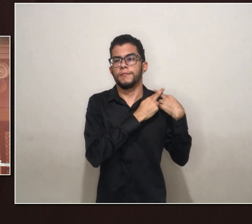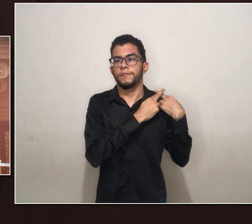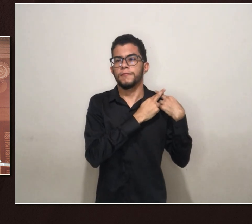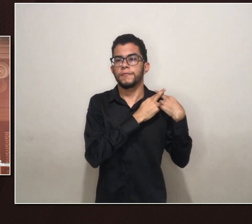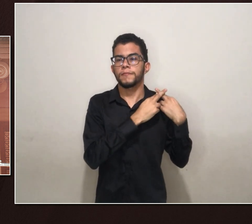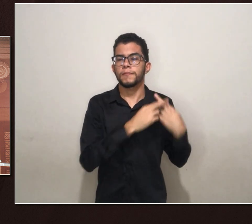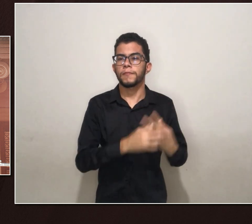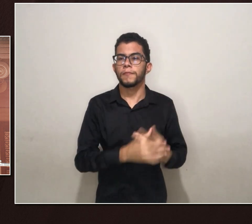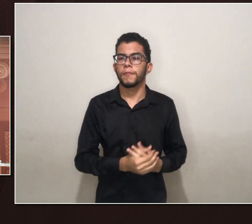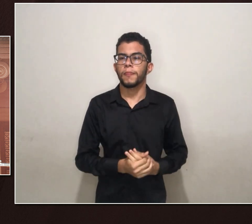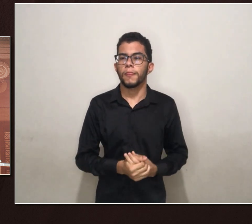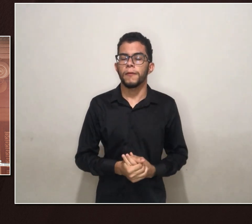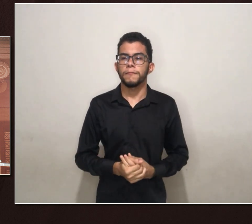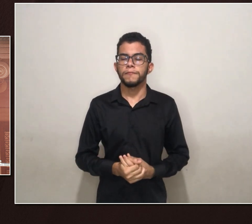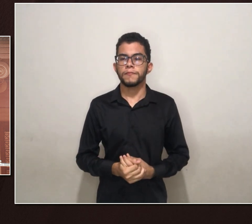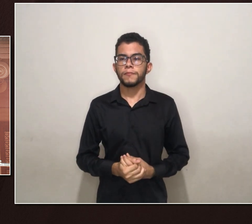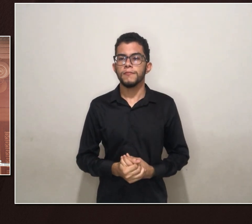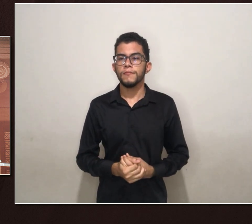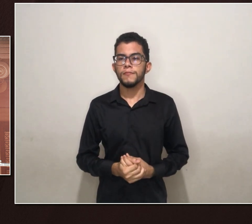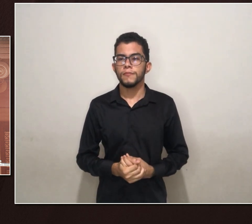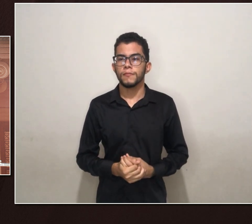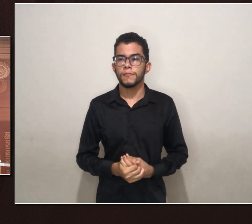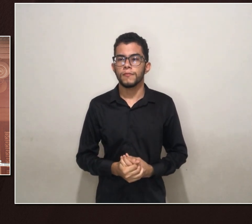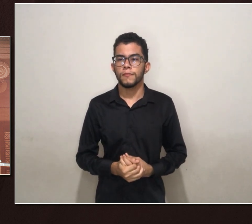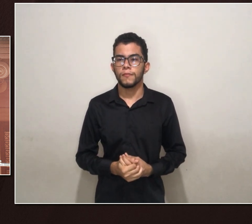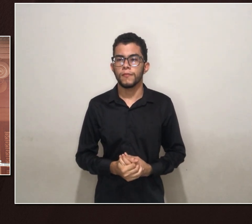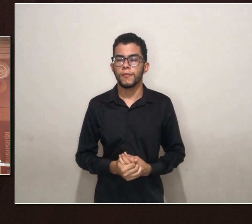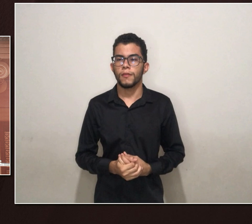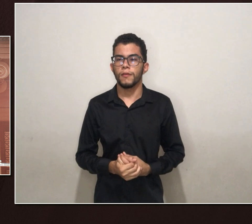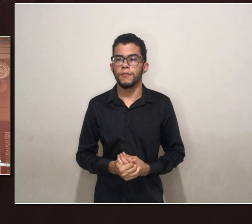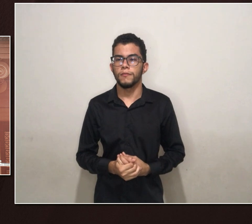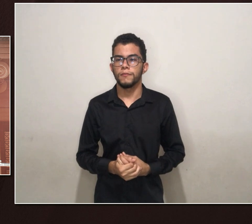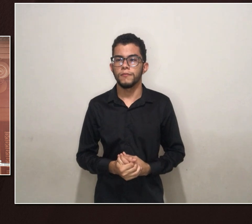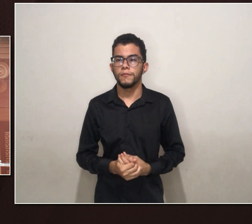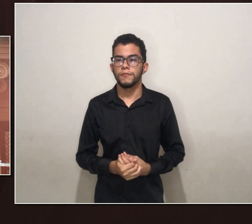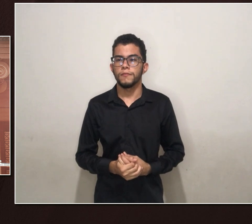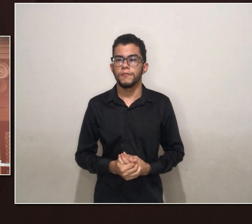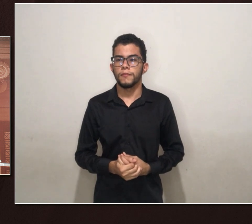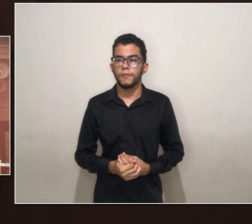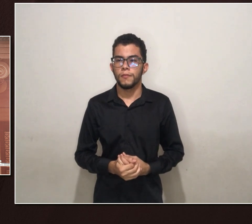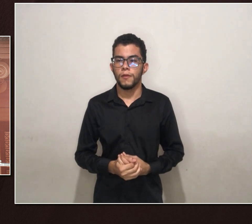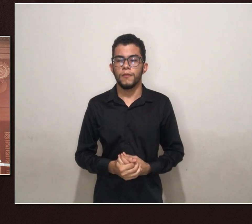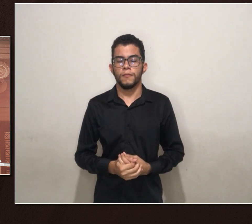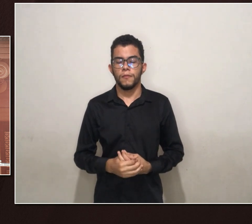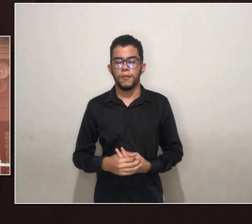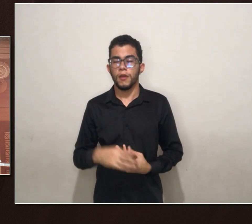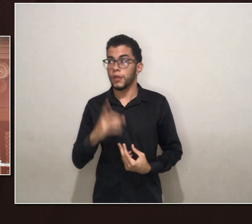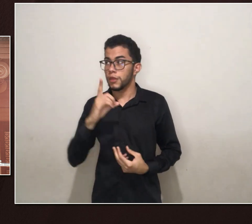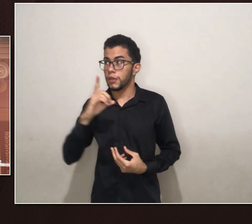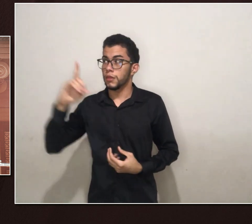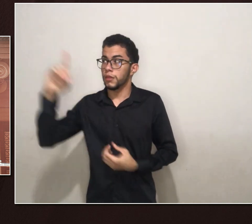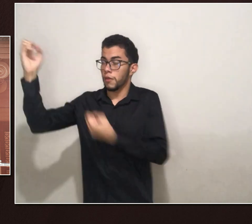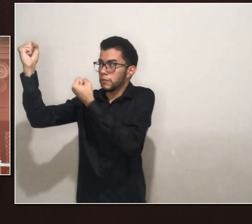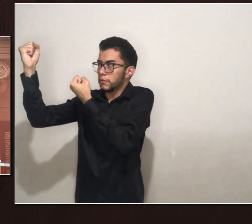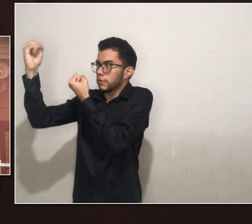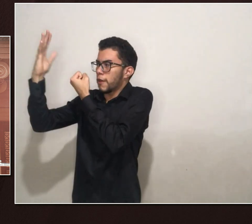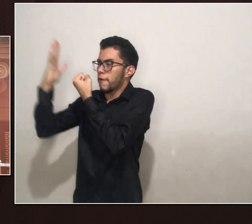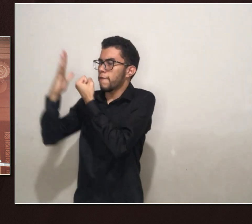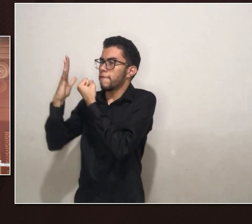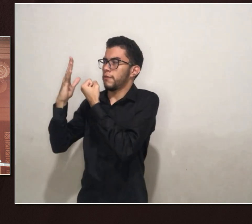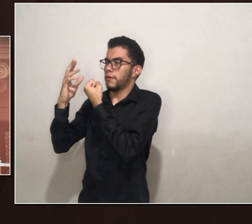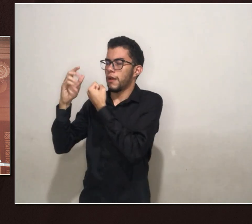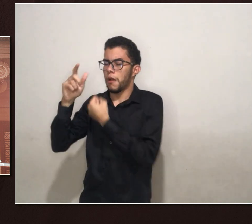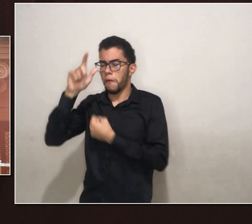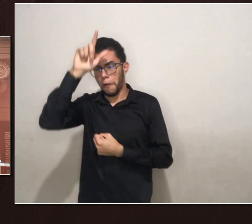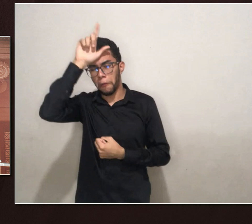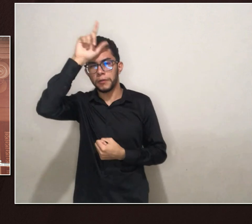esse contentor e também o distribuidor, condutor da palavra da